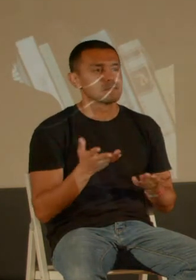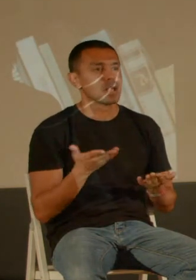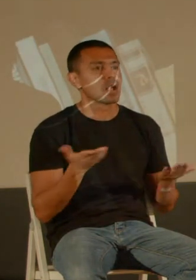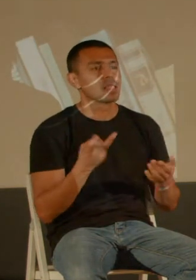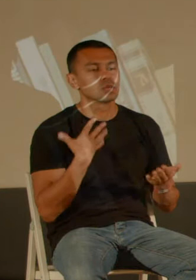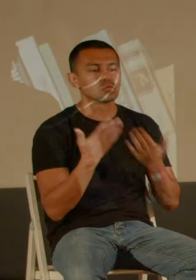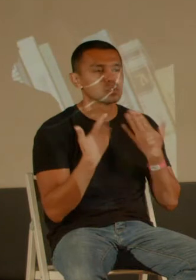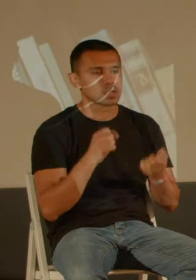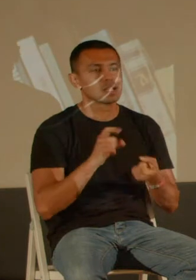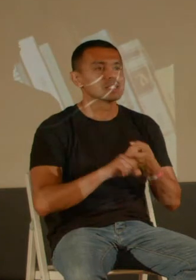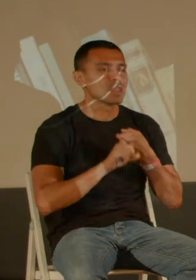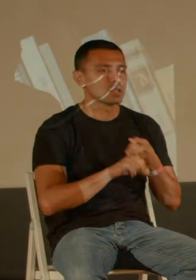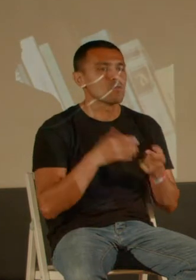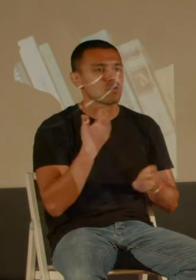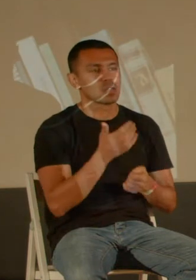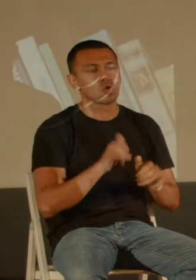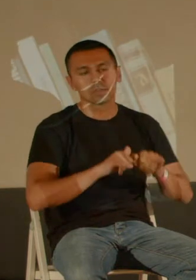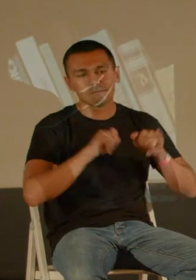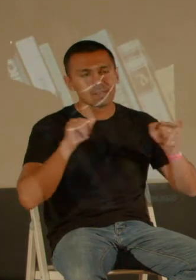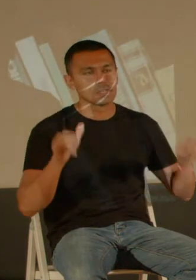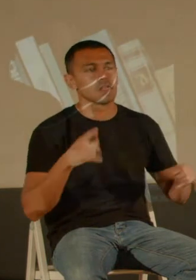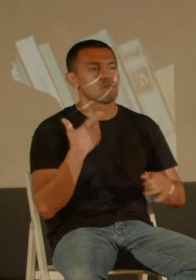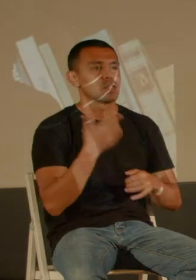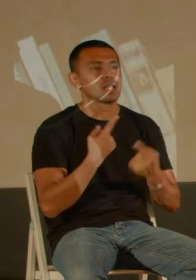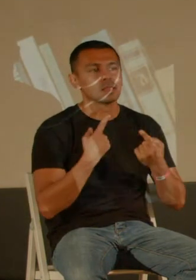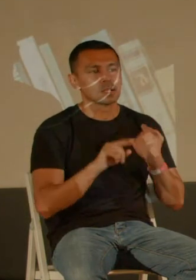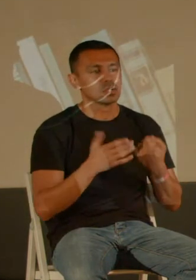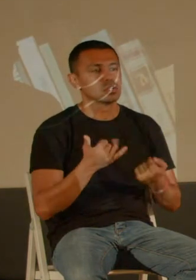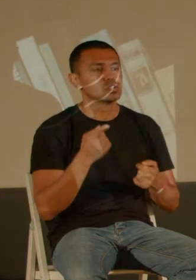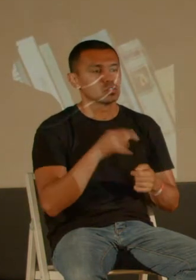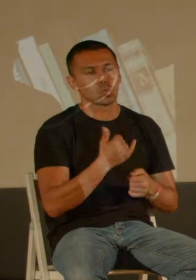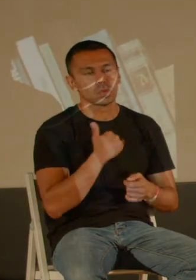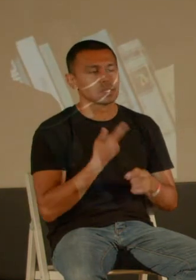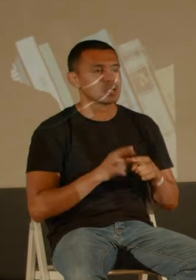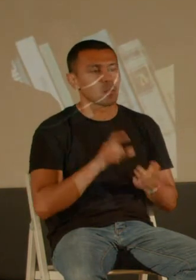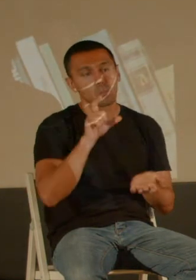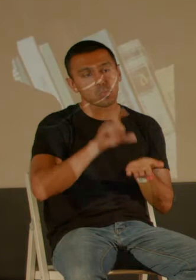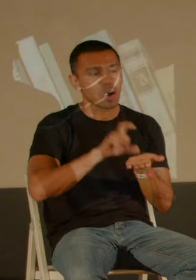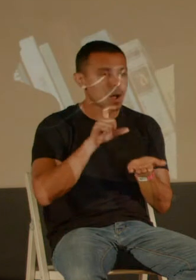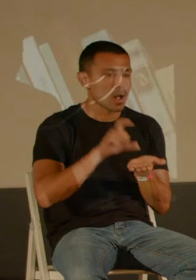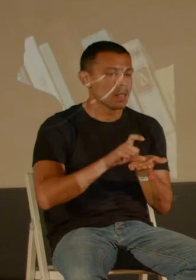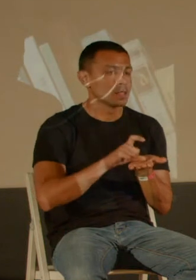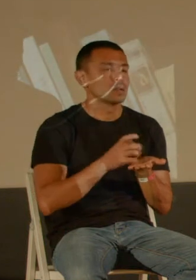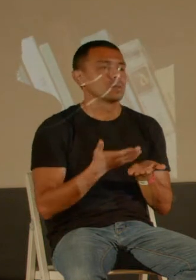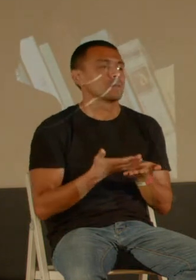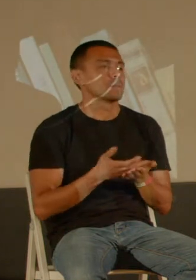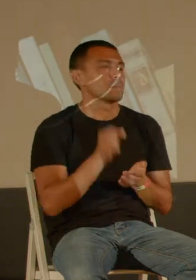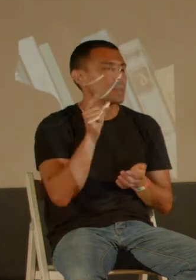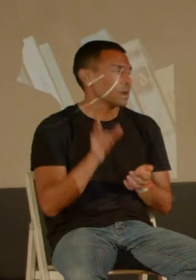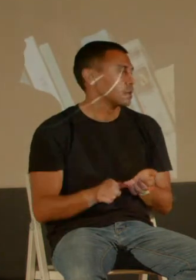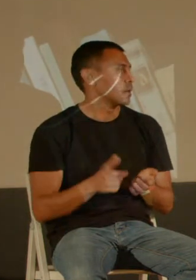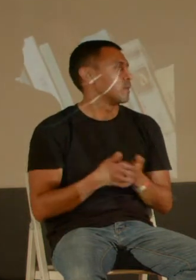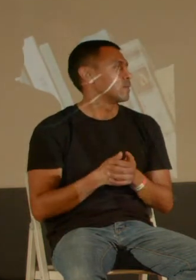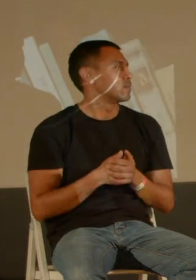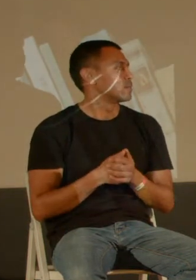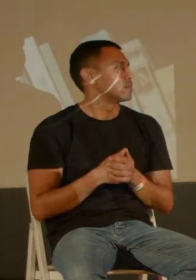яка не стосується залежності. І вона розвиненіша, і вона інакша, ніж в нас. Тобто в нас це бокал, пляшка,